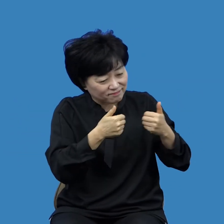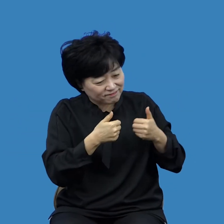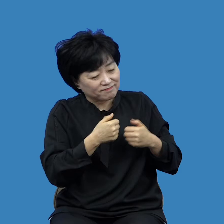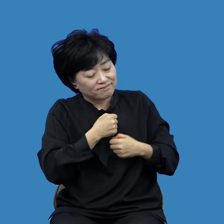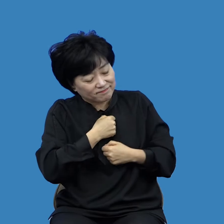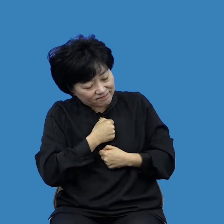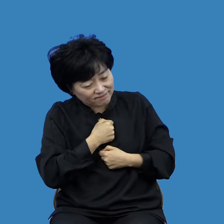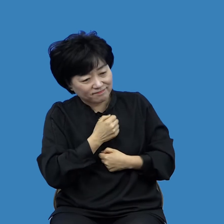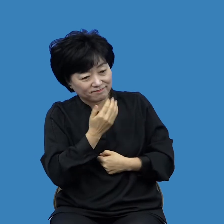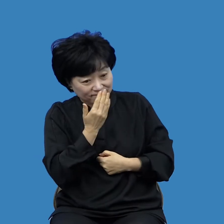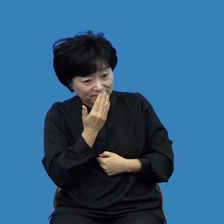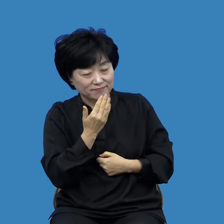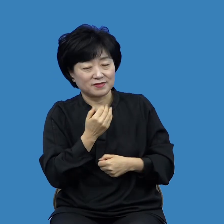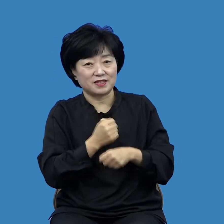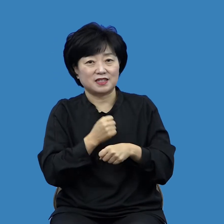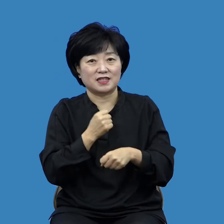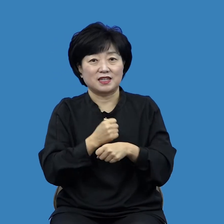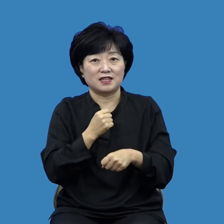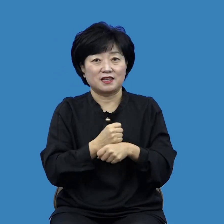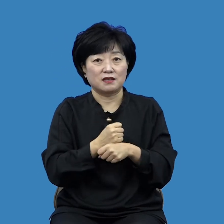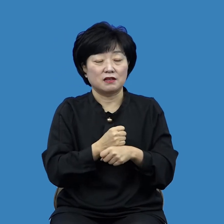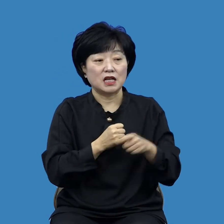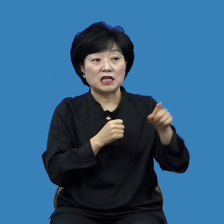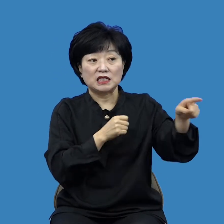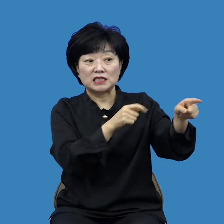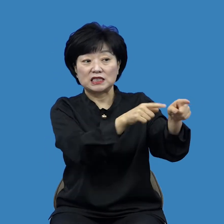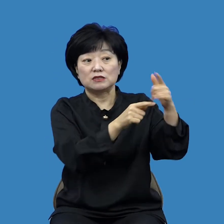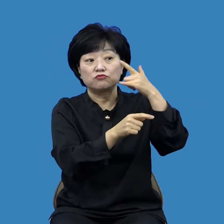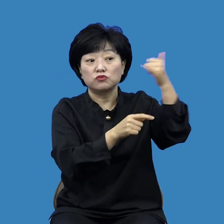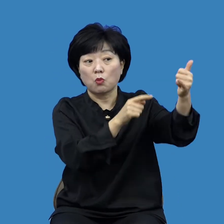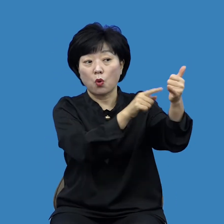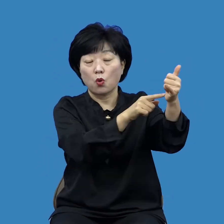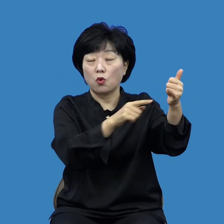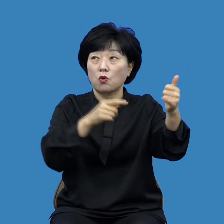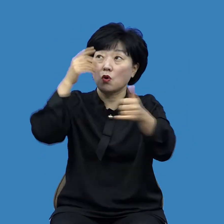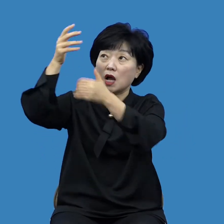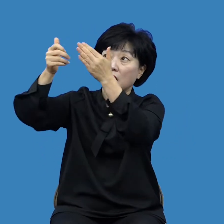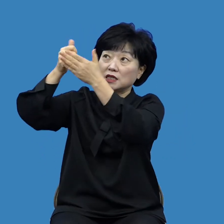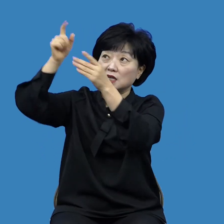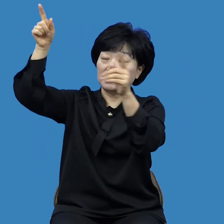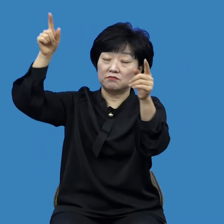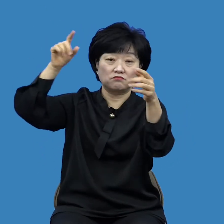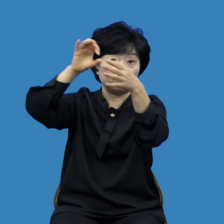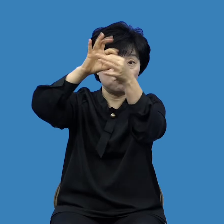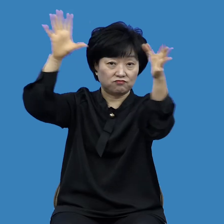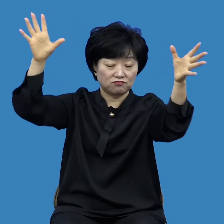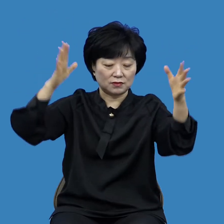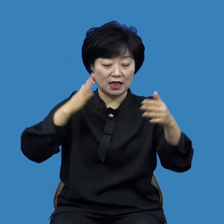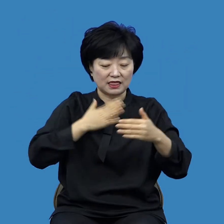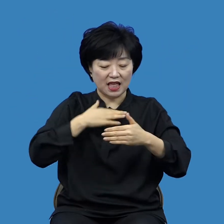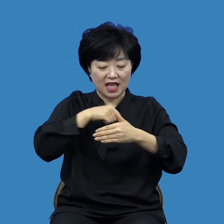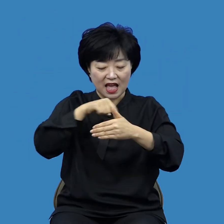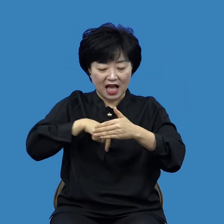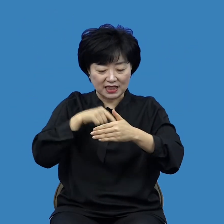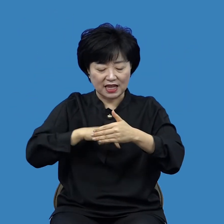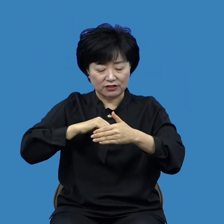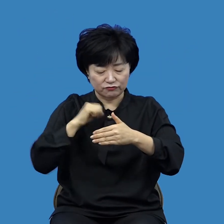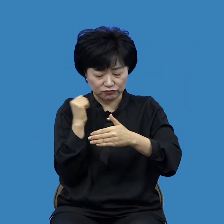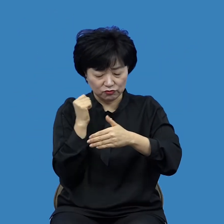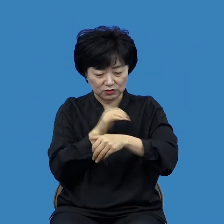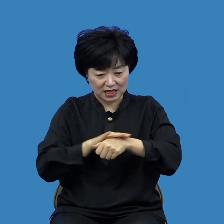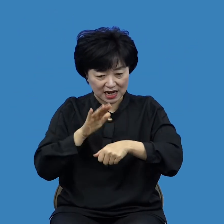아니고 내 안에 내면적인 거예요. 이게 내가 순종적인 사람이냐 내가 반역적인 사람이냐 이거야. 그래서 순종적인